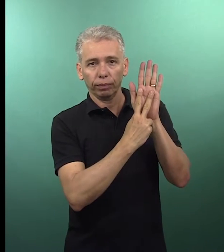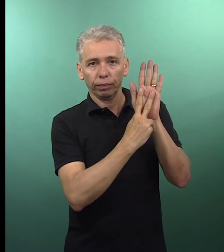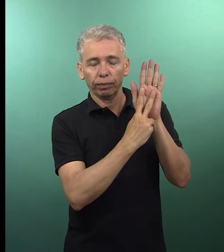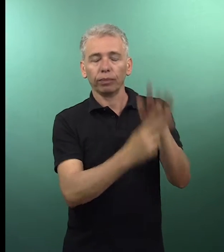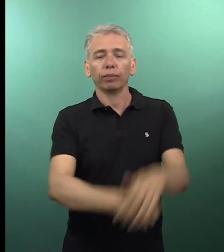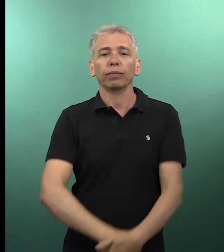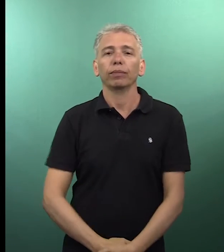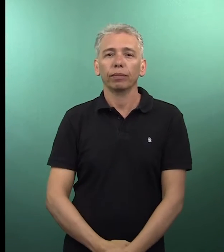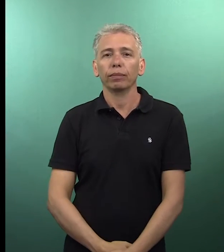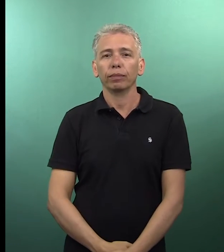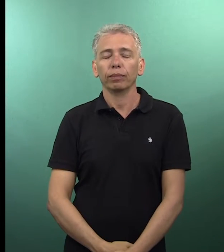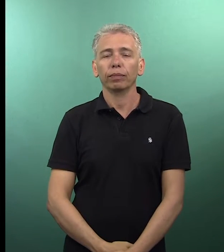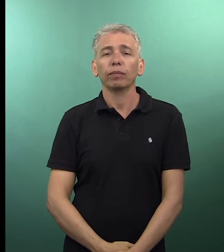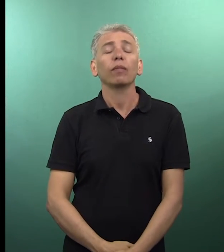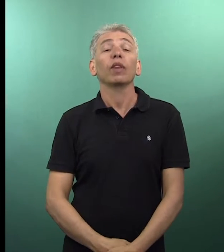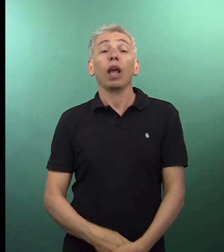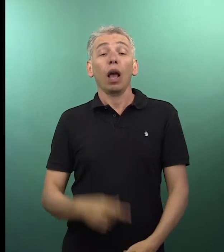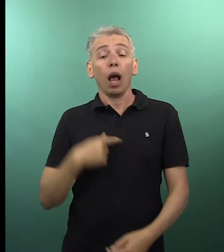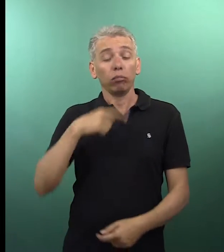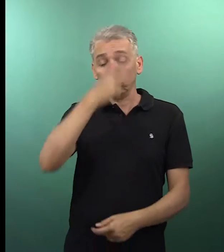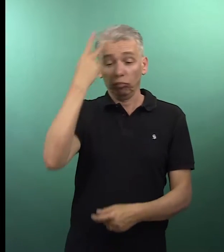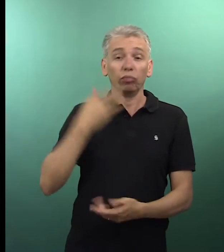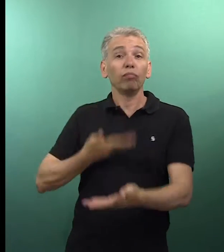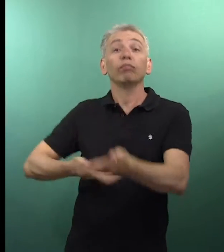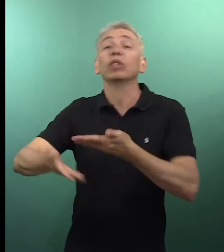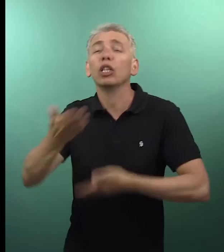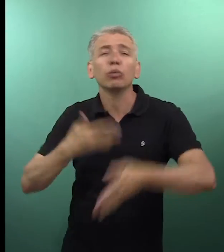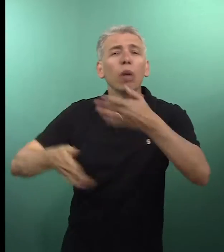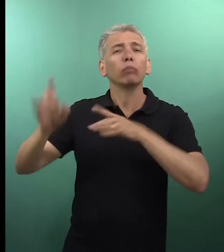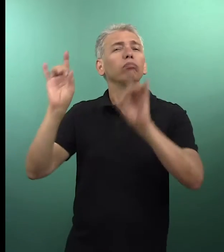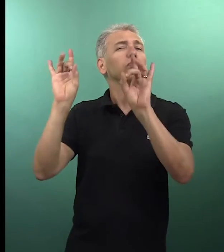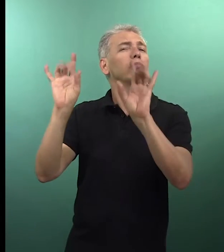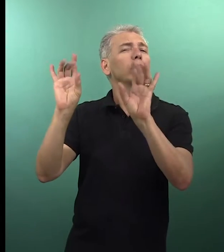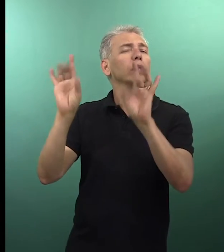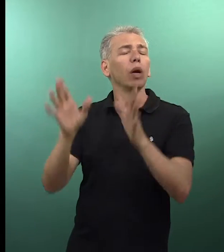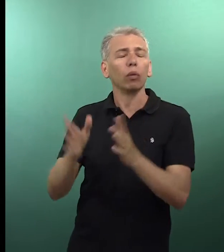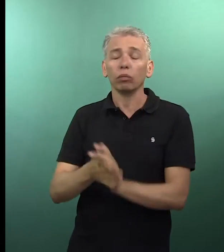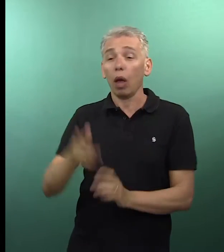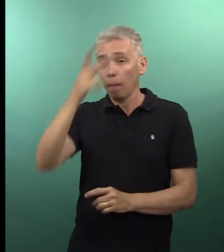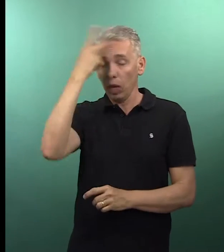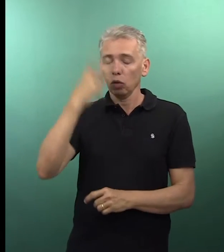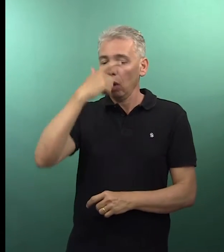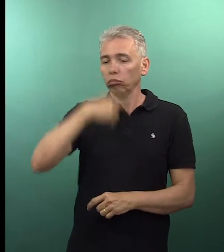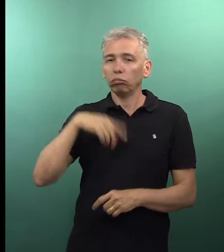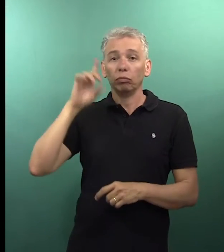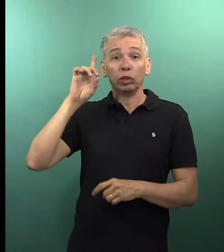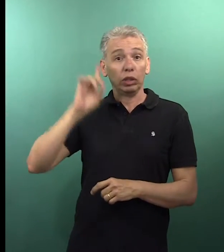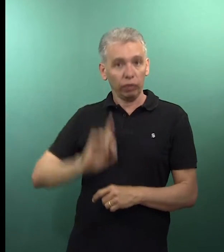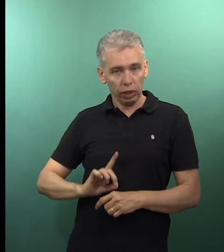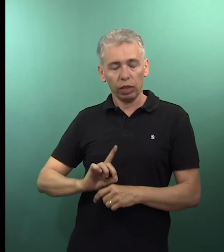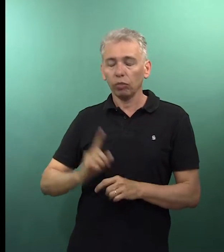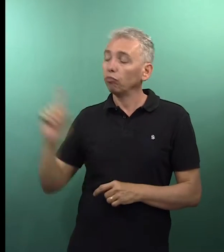perfeita interação entre o usuário ea prestadora inciso 3 áudio descrição é a narração